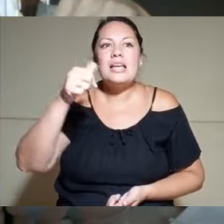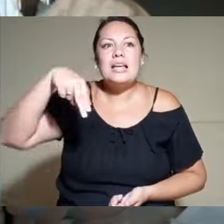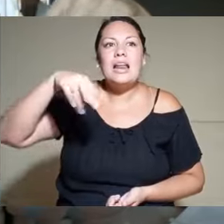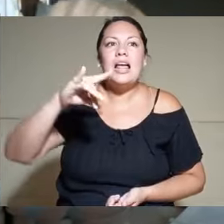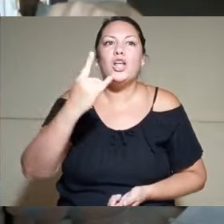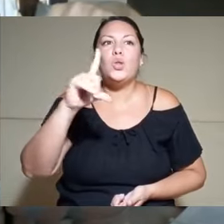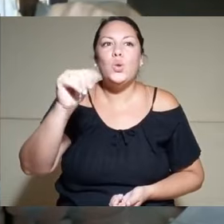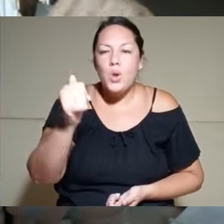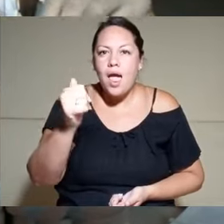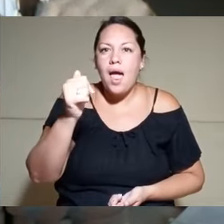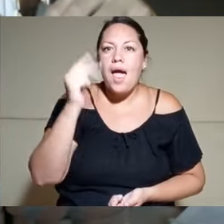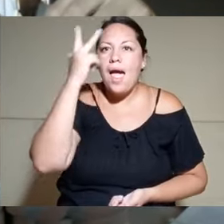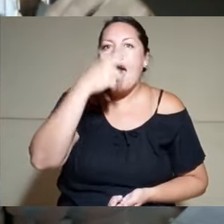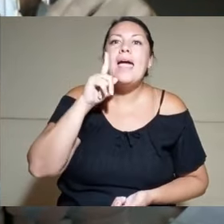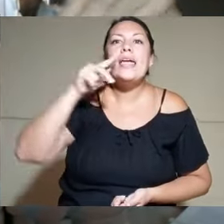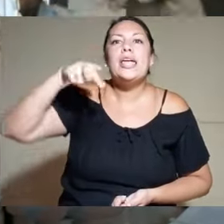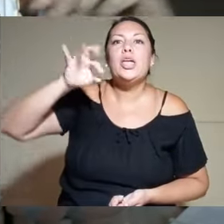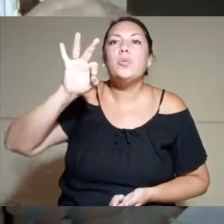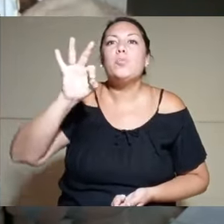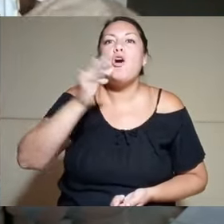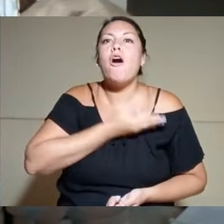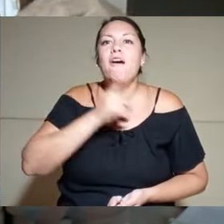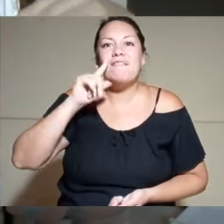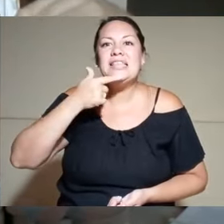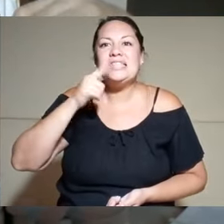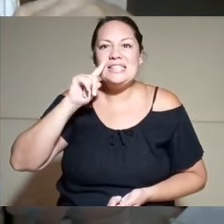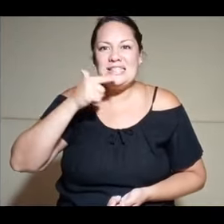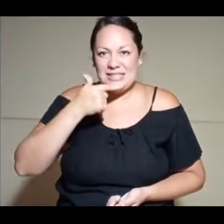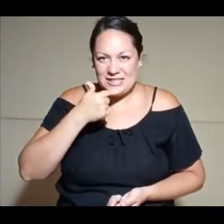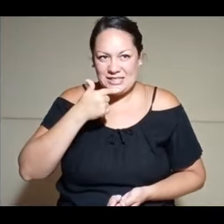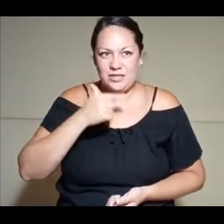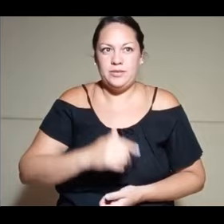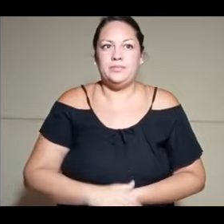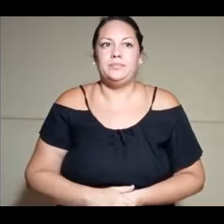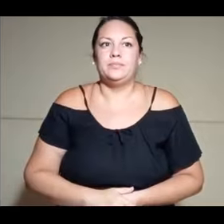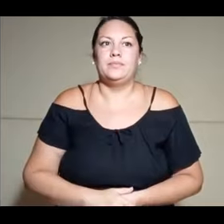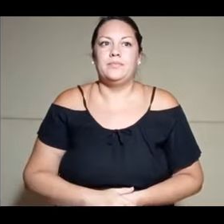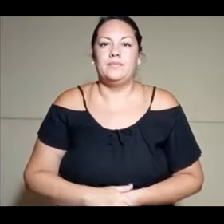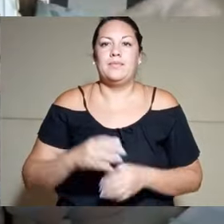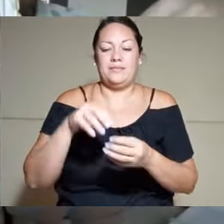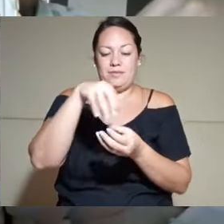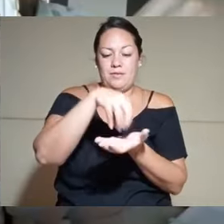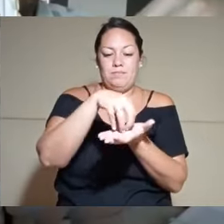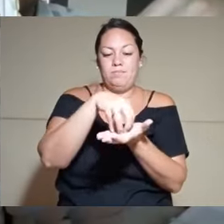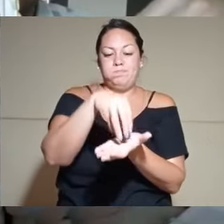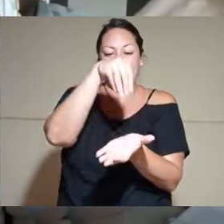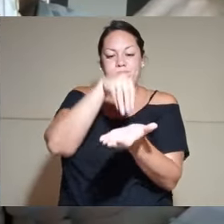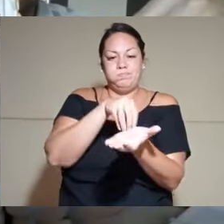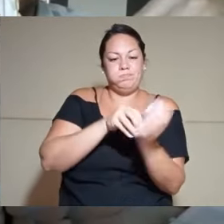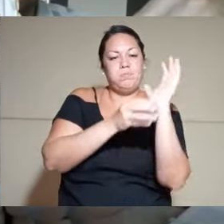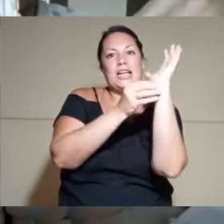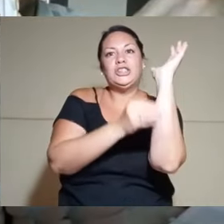gordito, redondito, ¿sí? Que es la glándula hipófisis. Es la glándula